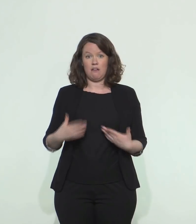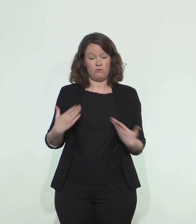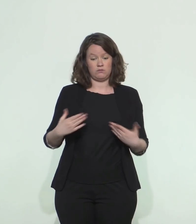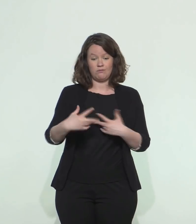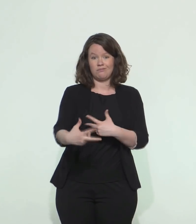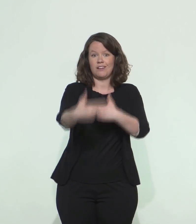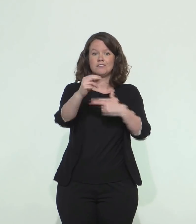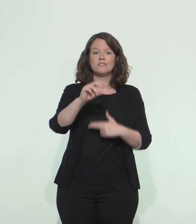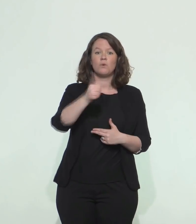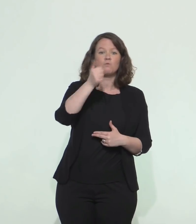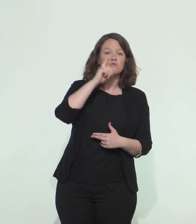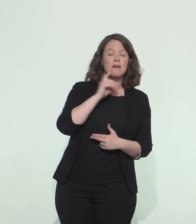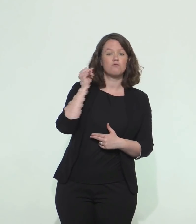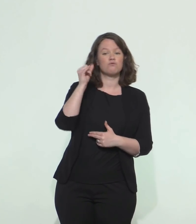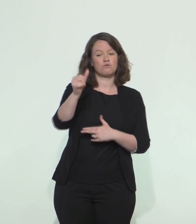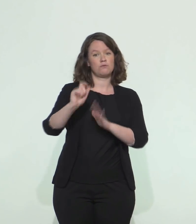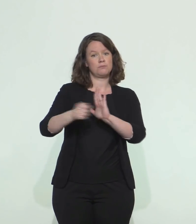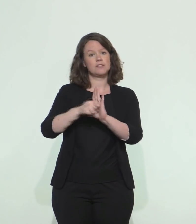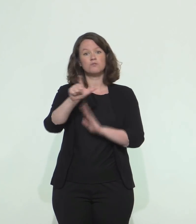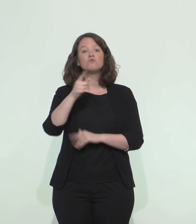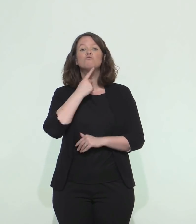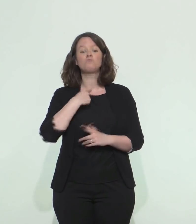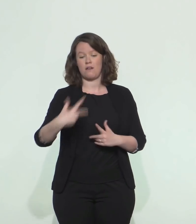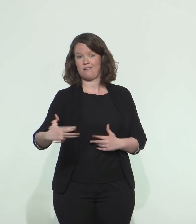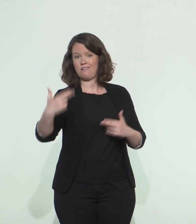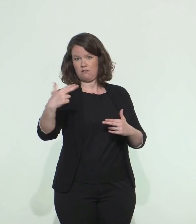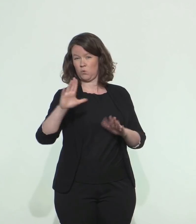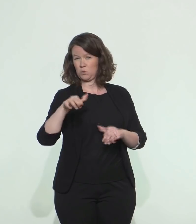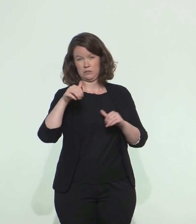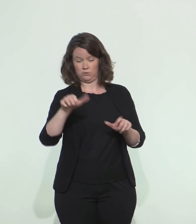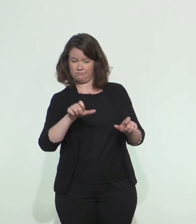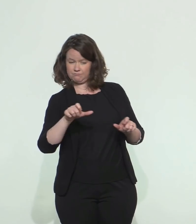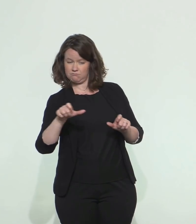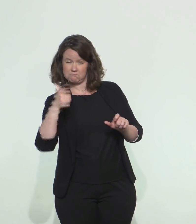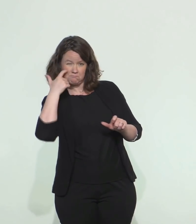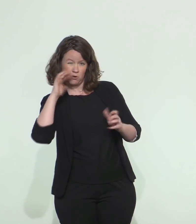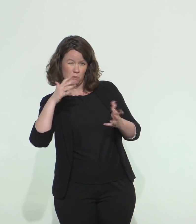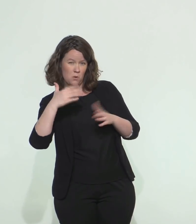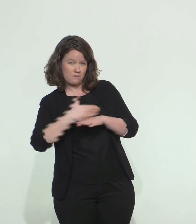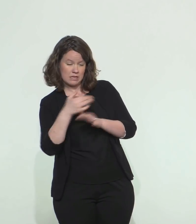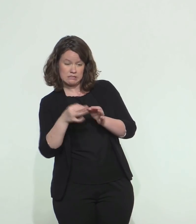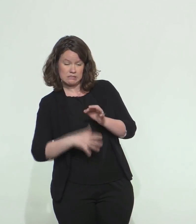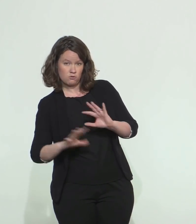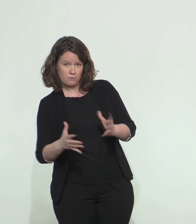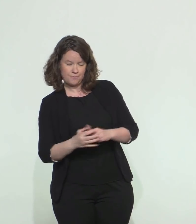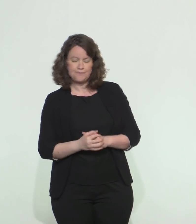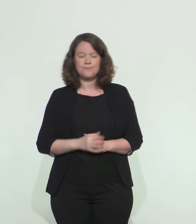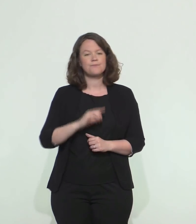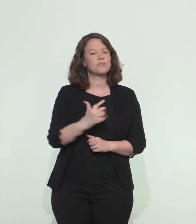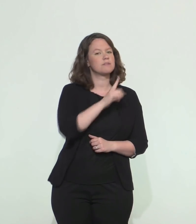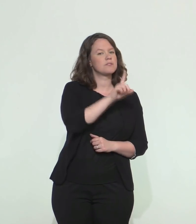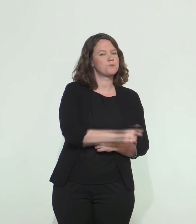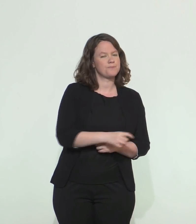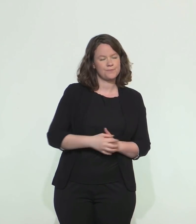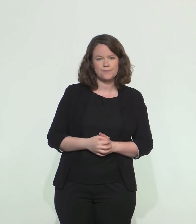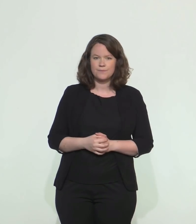allons surveiller de très près, évaluer l'impact de ces premières mesures. Une autre question sur ces départements en rouge, par CNews cette